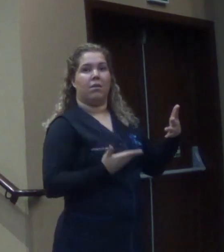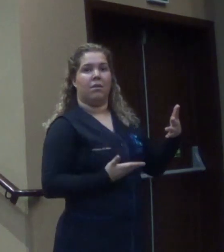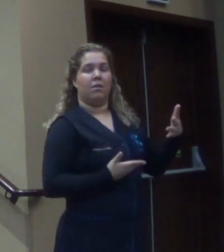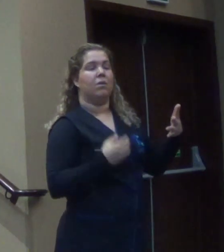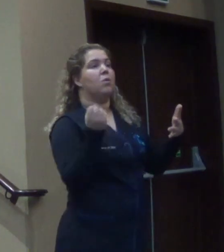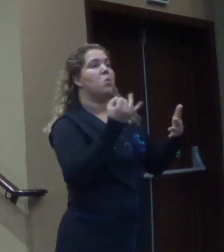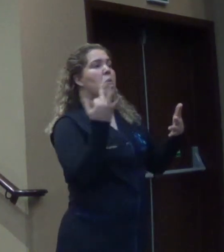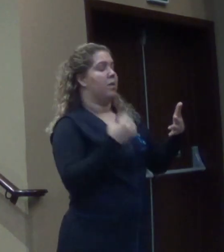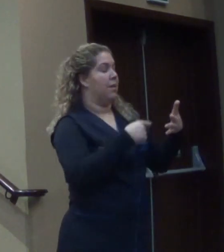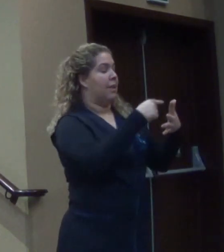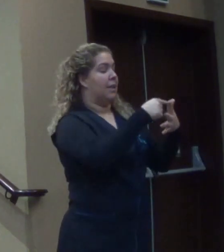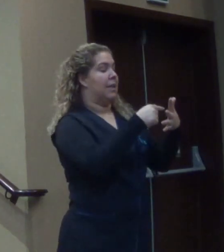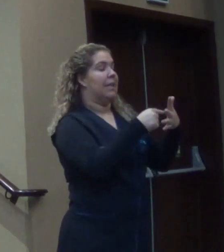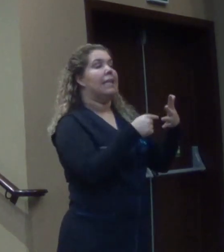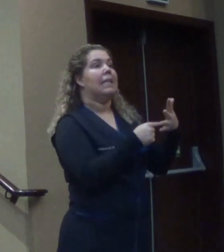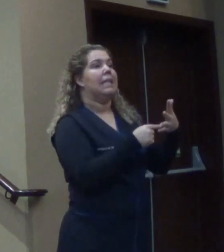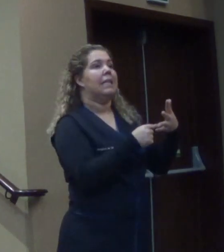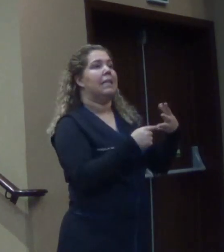Quantos têm 3 itens?